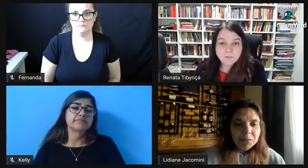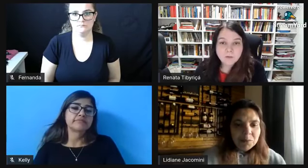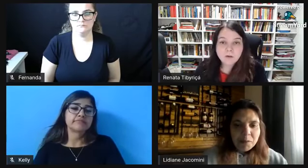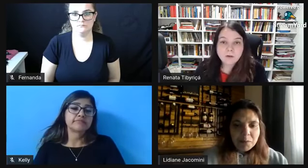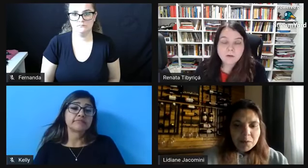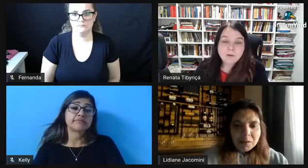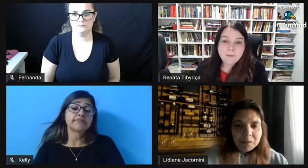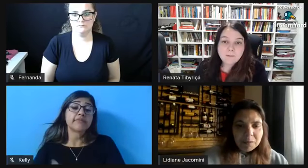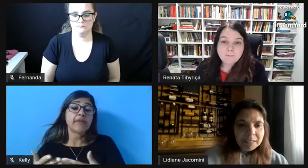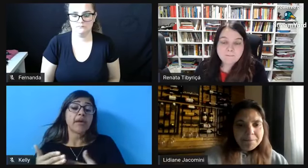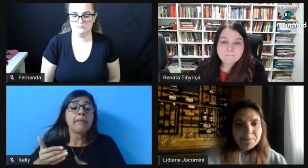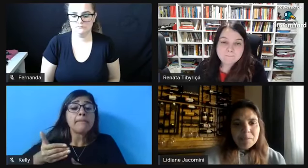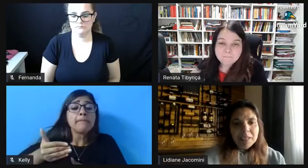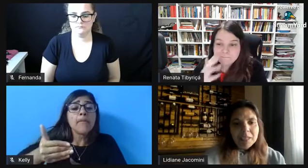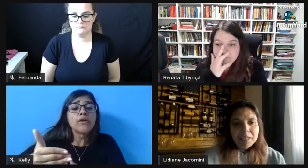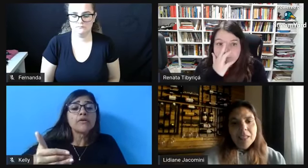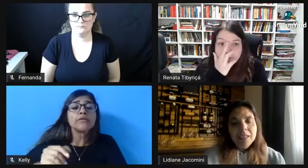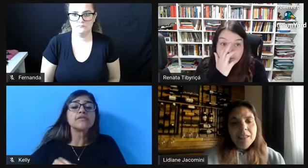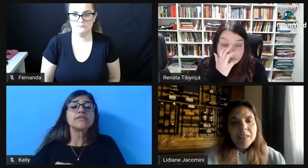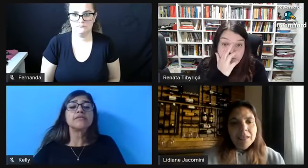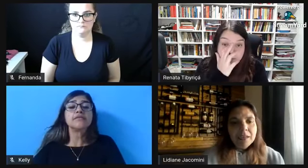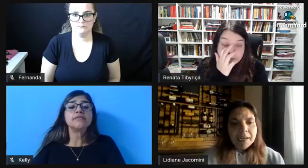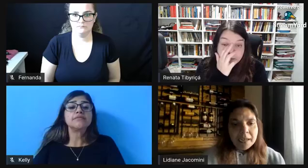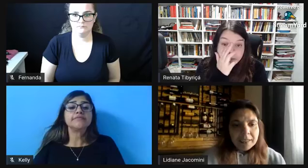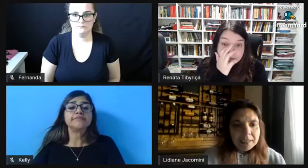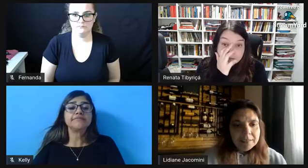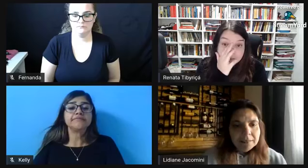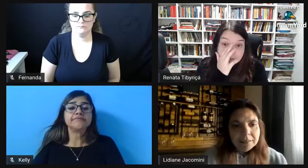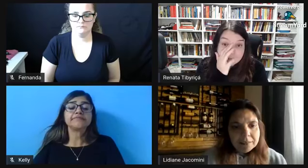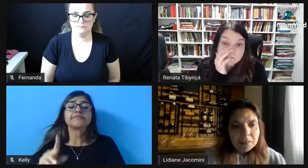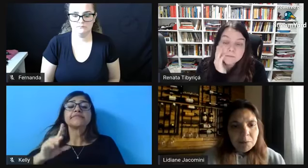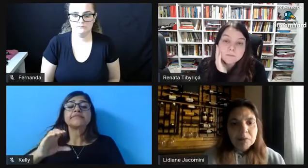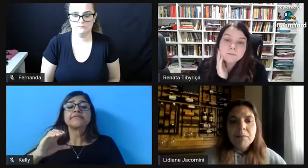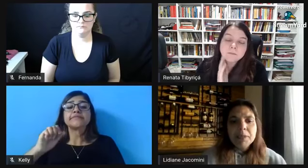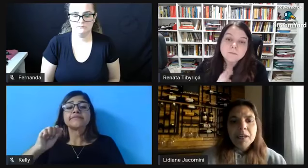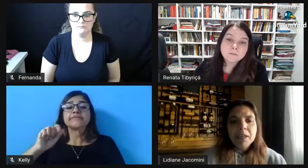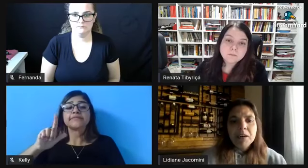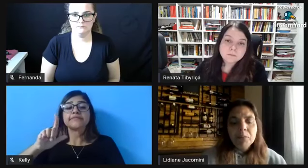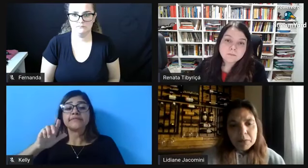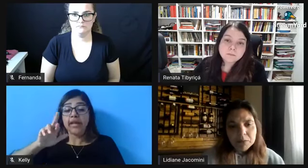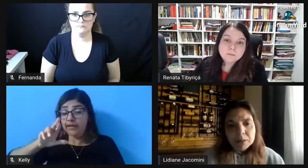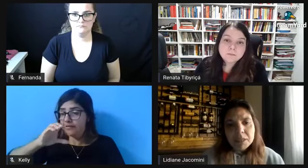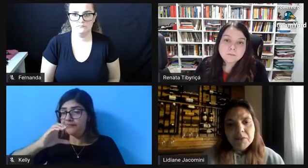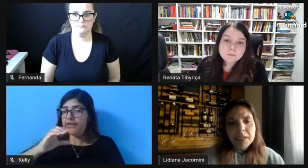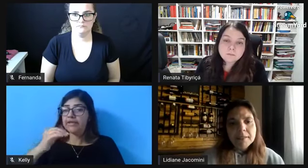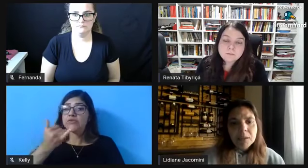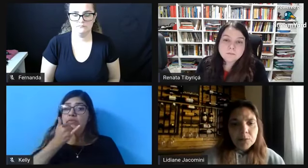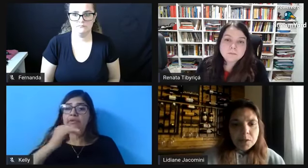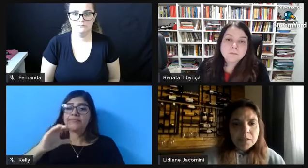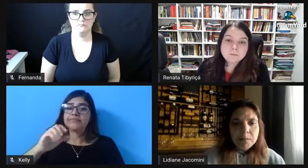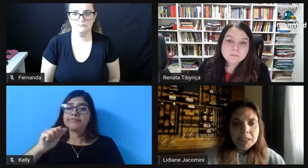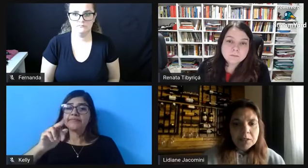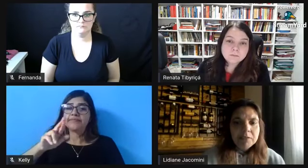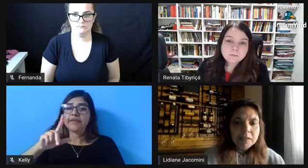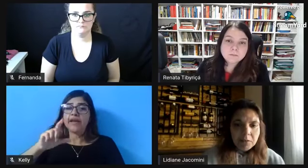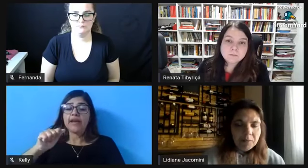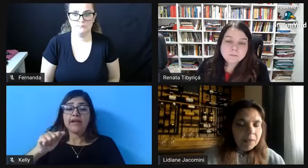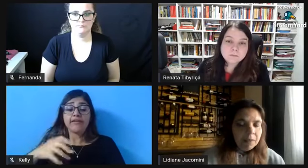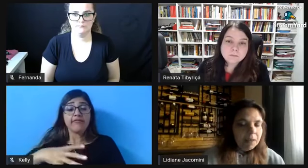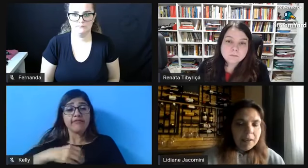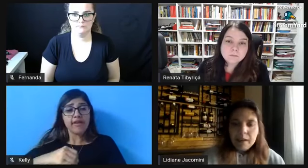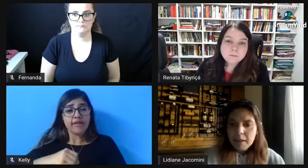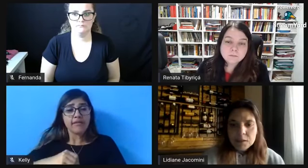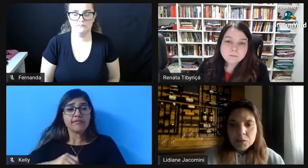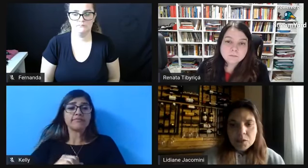Doutora, vamos para a próxima. A Carla, São Paulo capital, pergunta: minha filha tem autismo e baixa